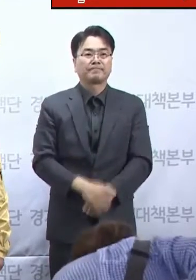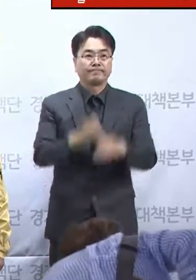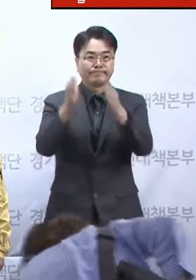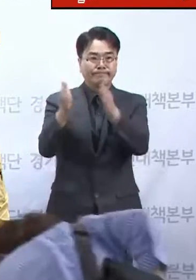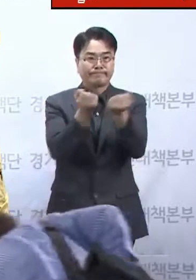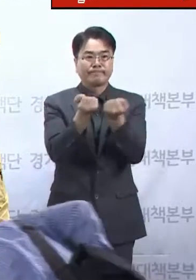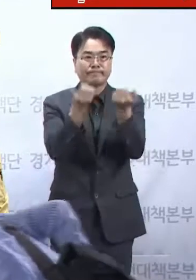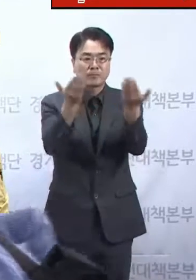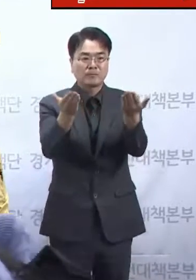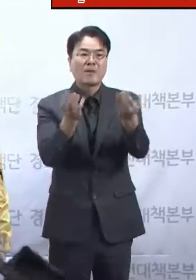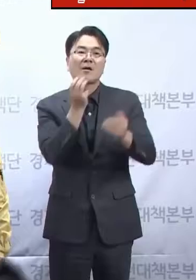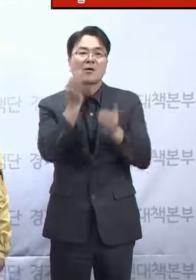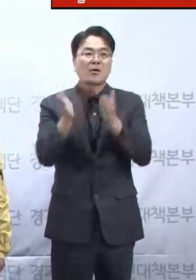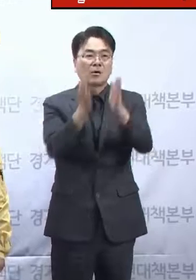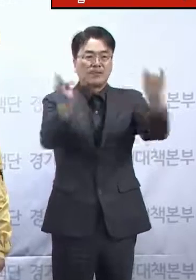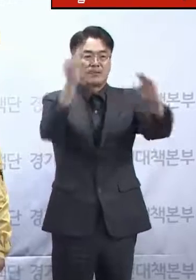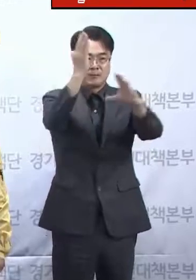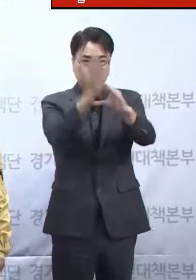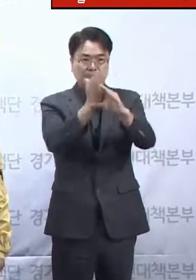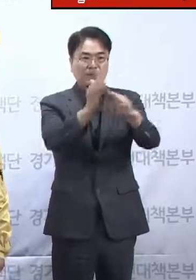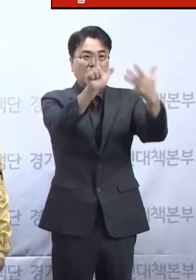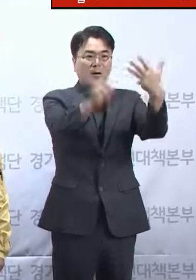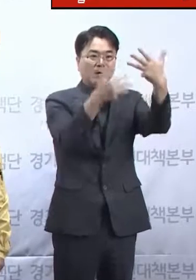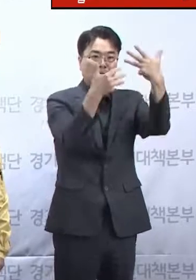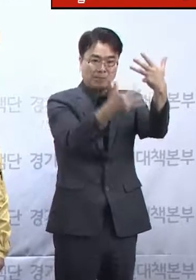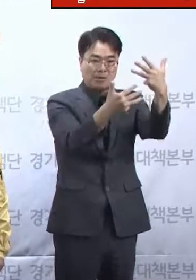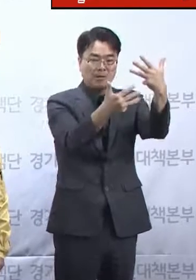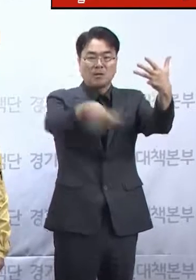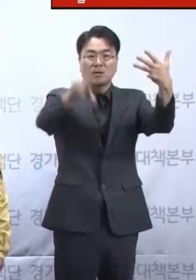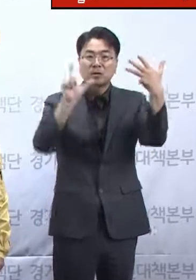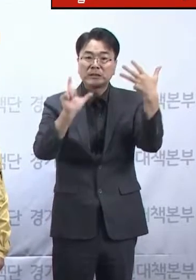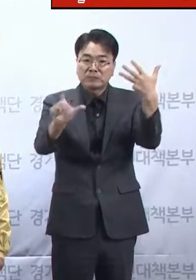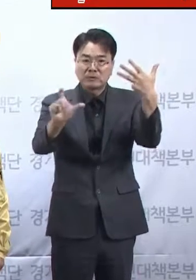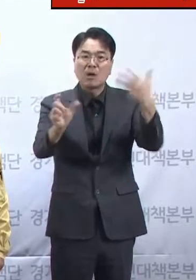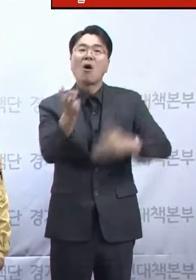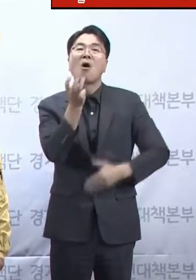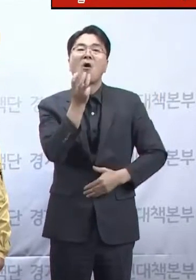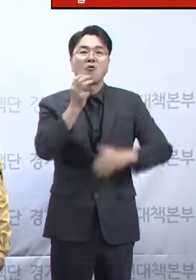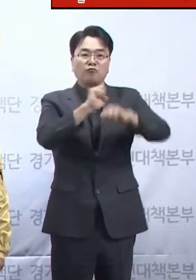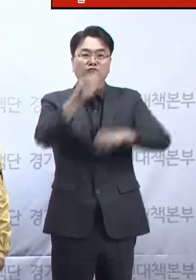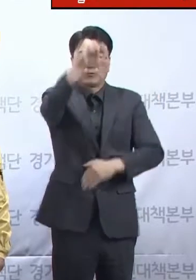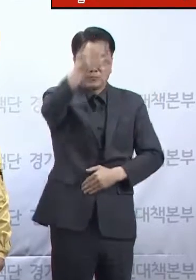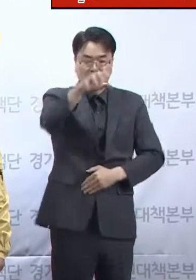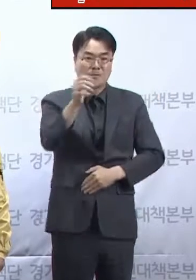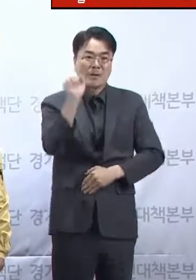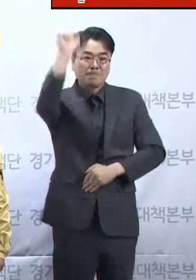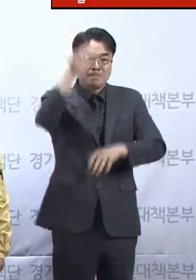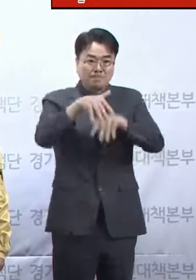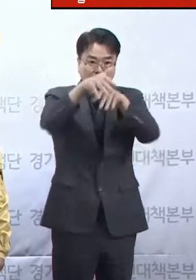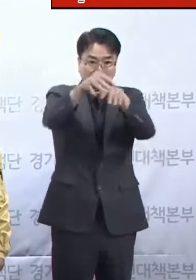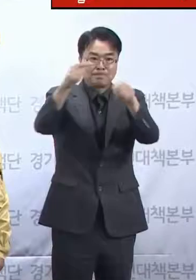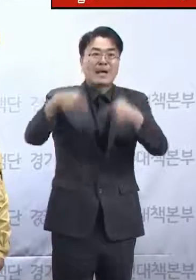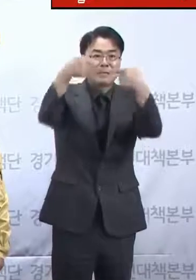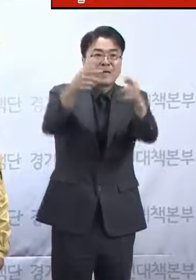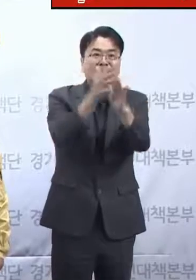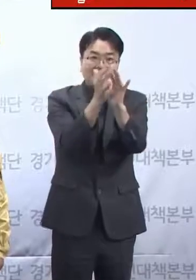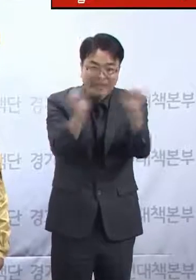경기도민 중에 8월 8일과 8월 15일 서울 광화문 집회에 참석하신 분,